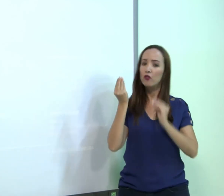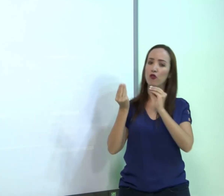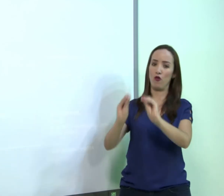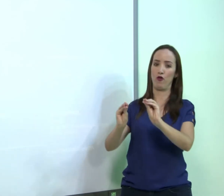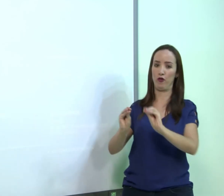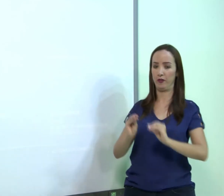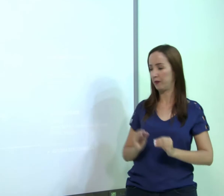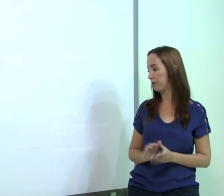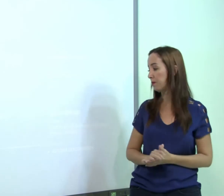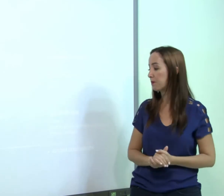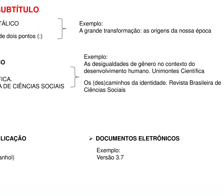lei.